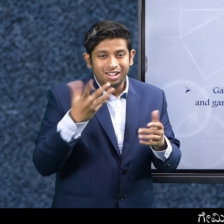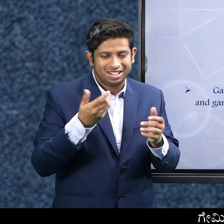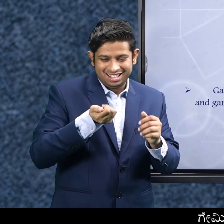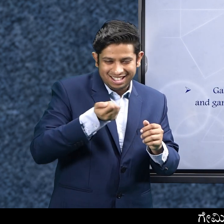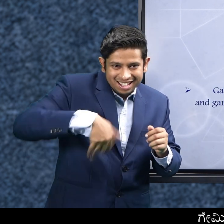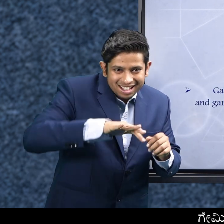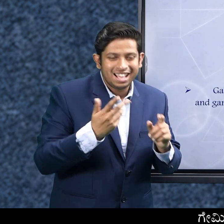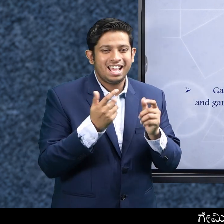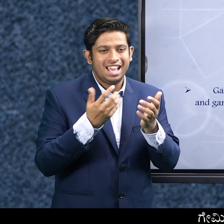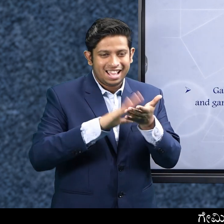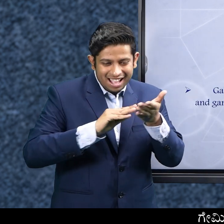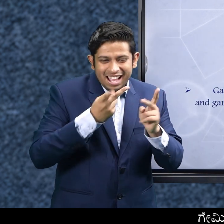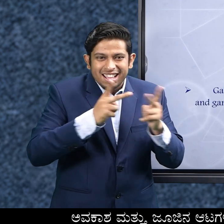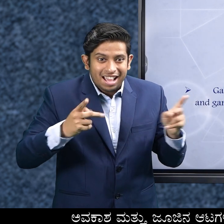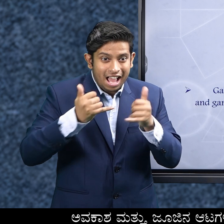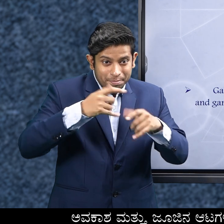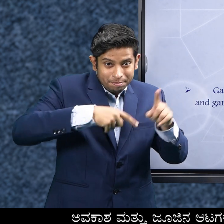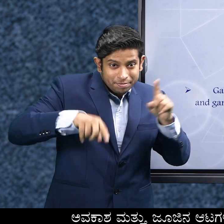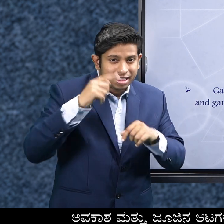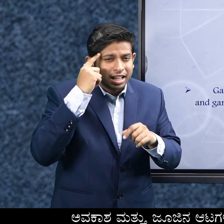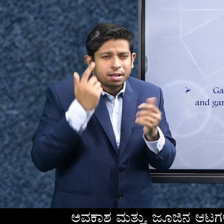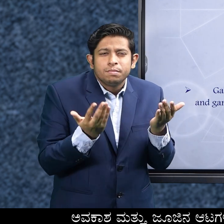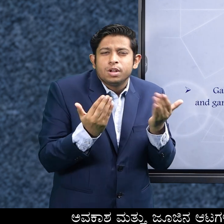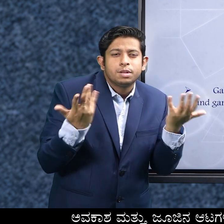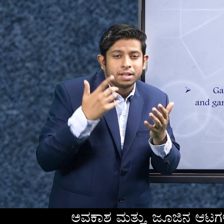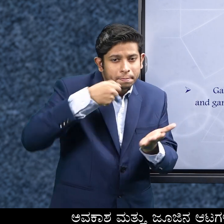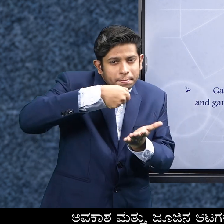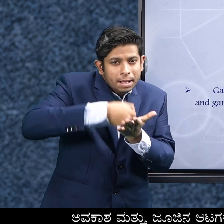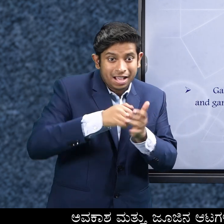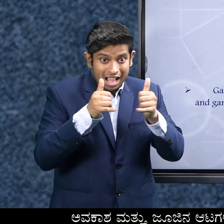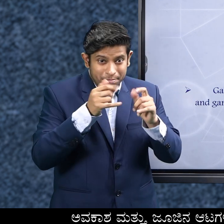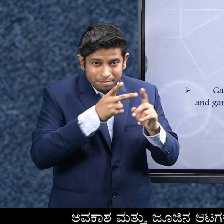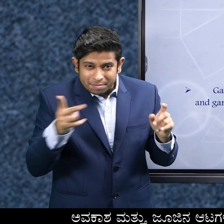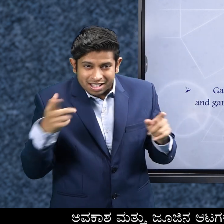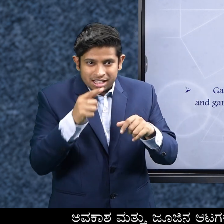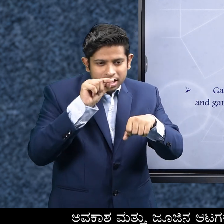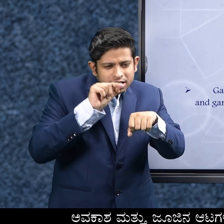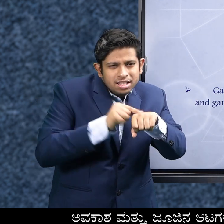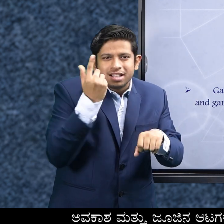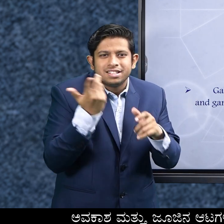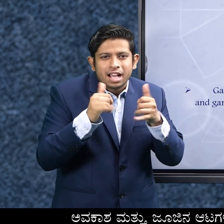ಗೇಮಿಂಗ್ ಮತ್ತು ಜೂಜು. ಅವಕಾಶ ಮತ್ತು ಜೂಜಿನ ಆಟಗಳಲ್ಲಿ ಸಂಭವನೀಯತೆಯ ಮೂಲಭೂತವಾಗಿದೆ.